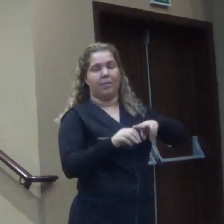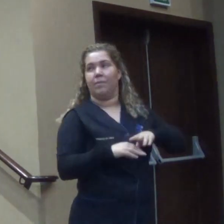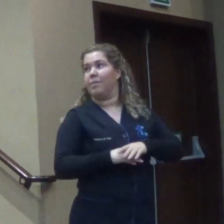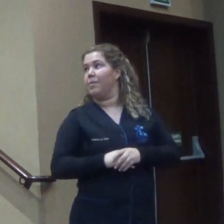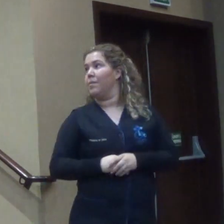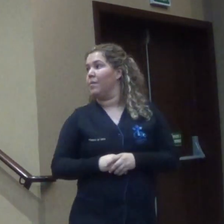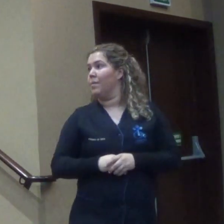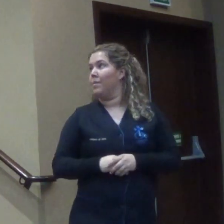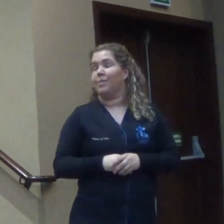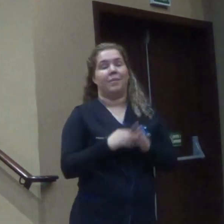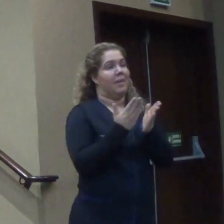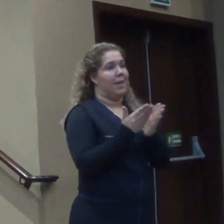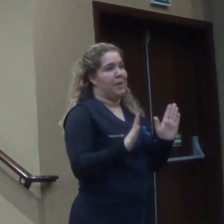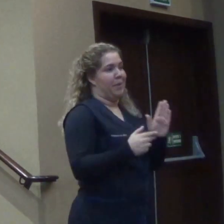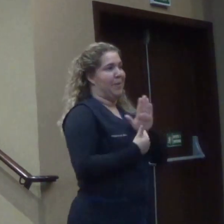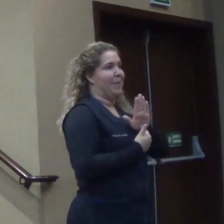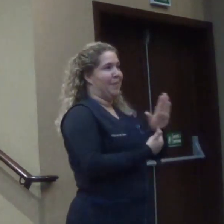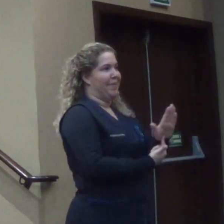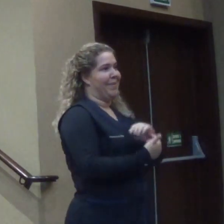Acabou minha aula.